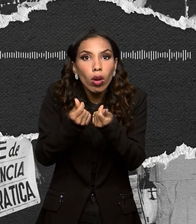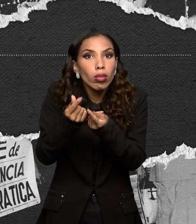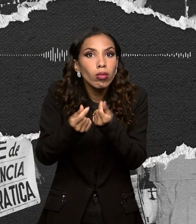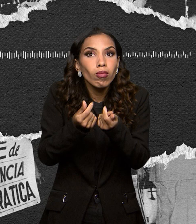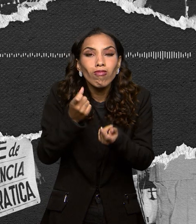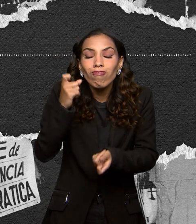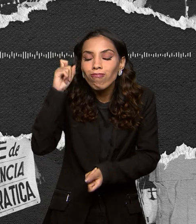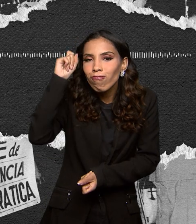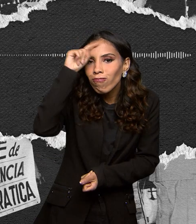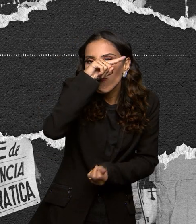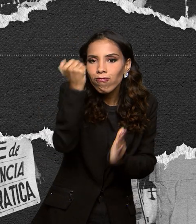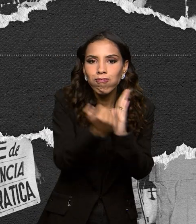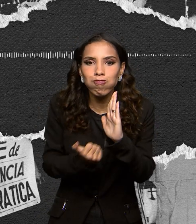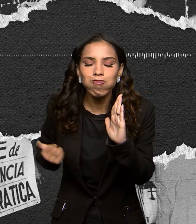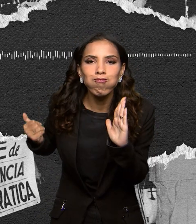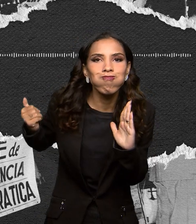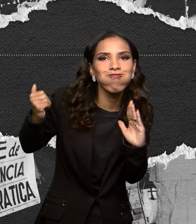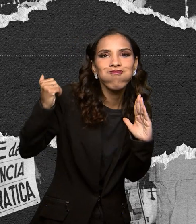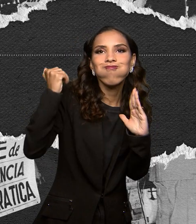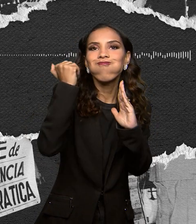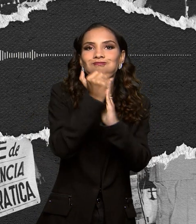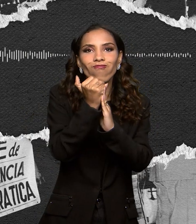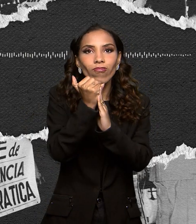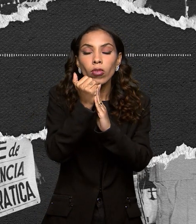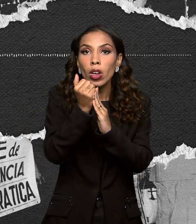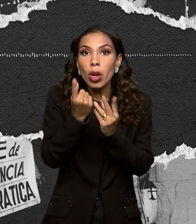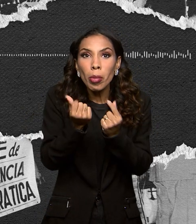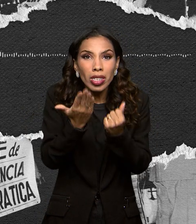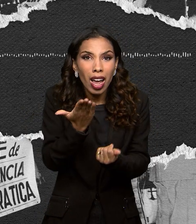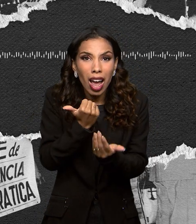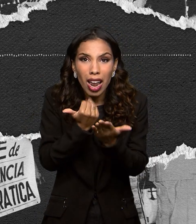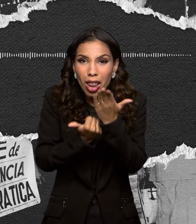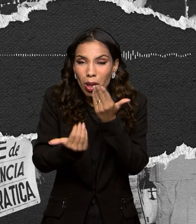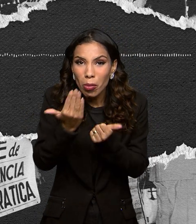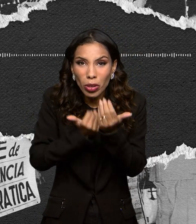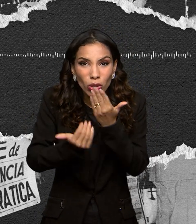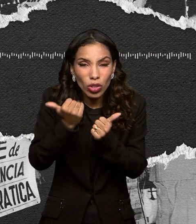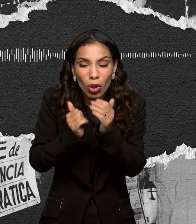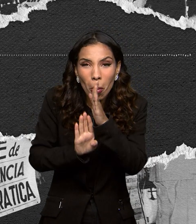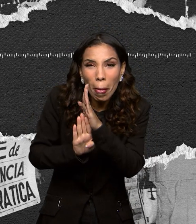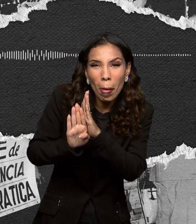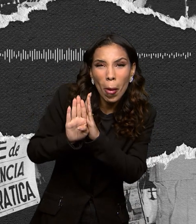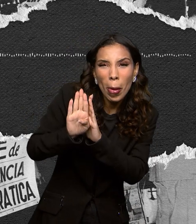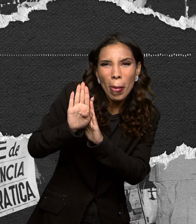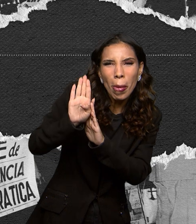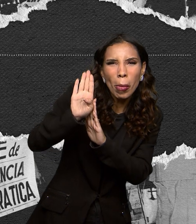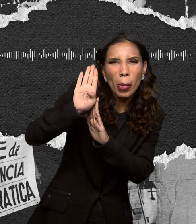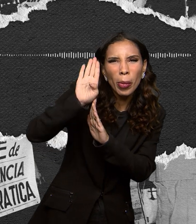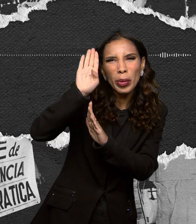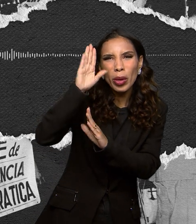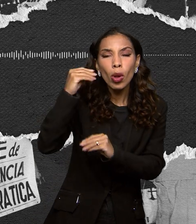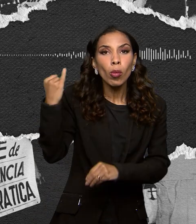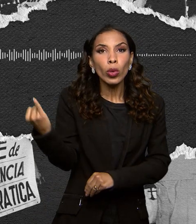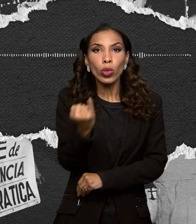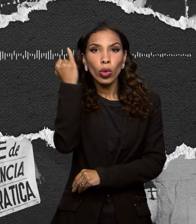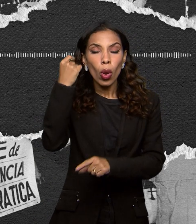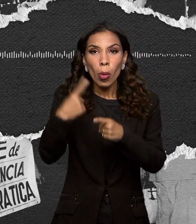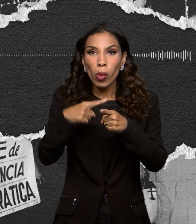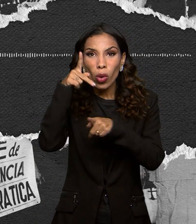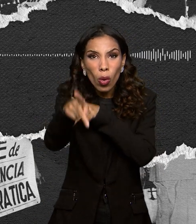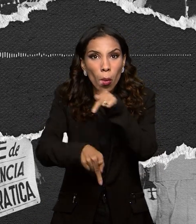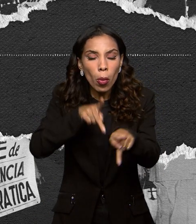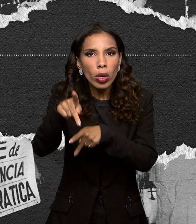tornou extremamente difícil. Os preços dos alimentos cresciam, e isso é muito importante, porque a